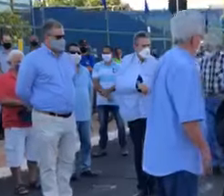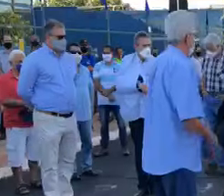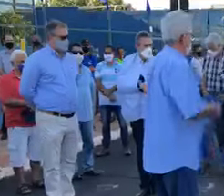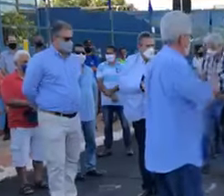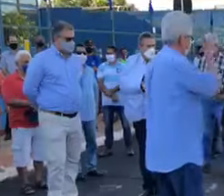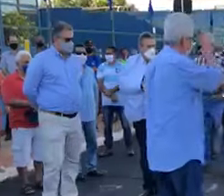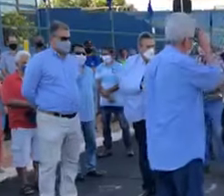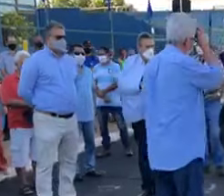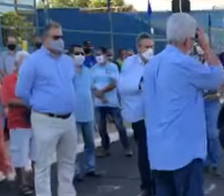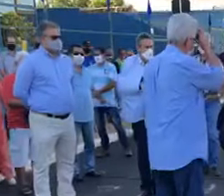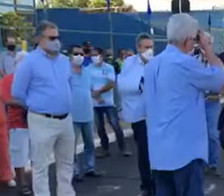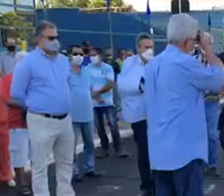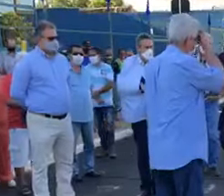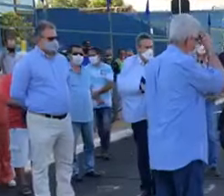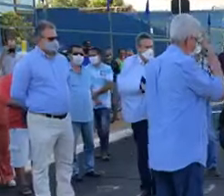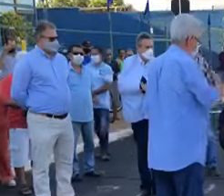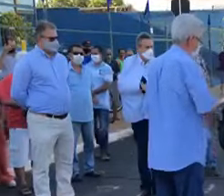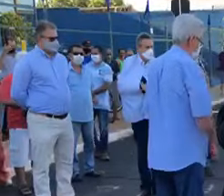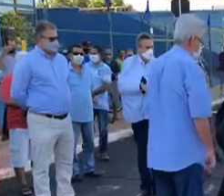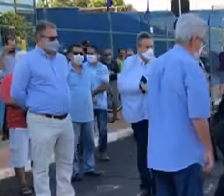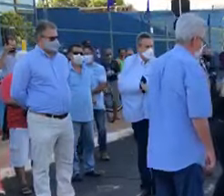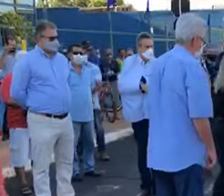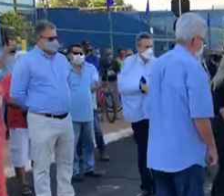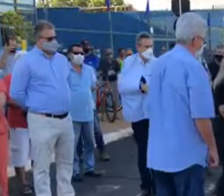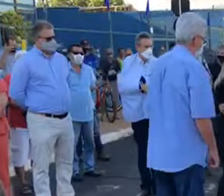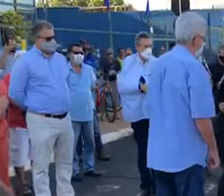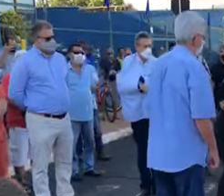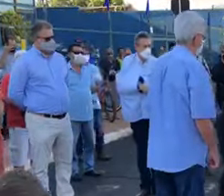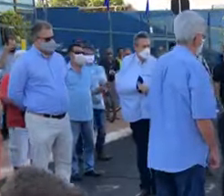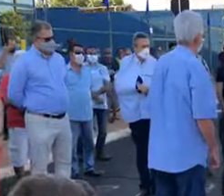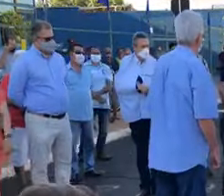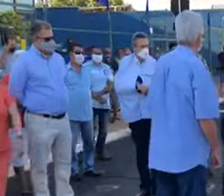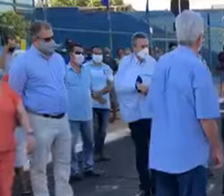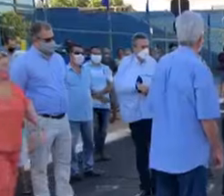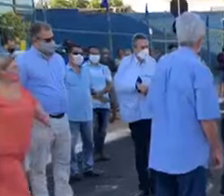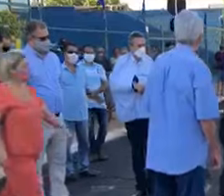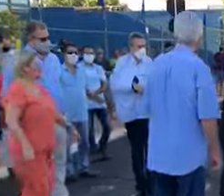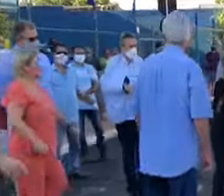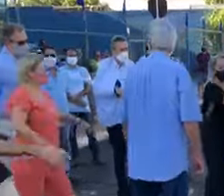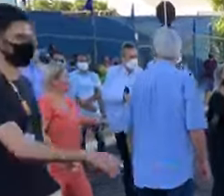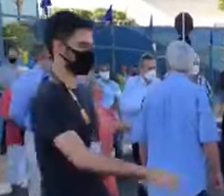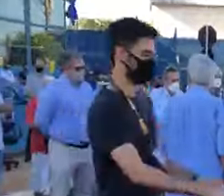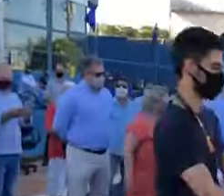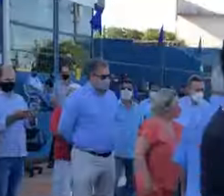Elvésio Alves Pereira, que já terão seus acessos liberados aos motoristas.